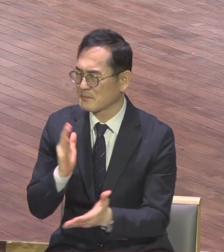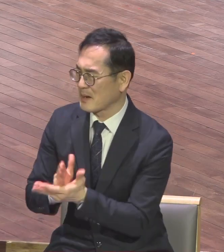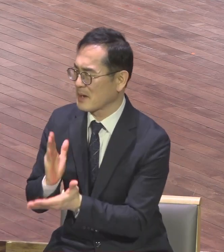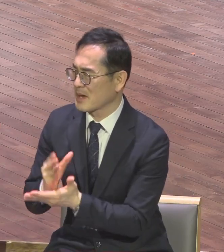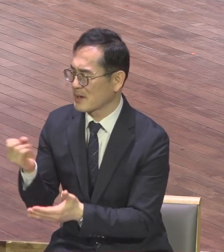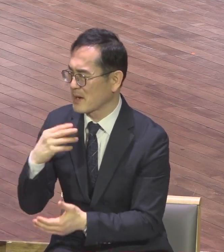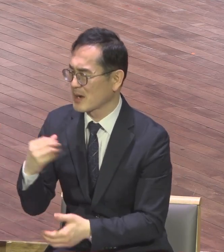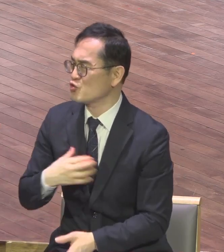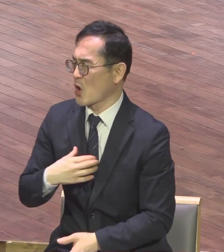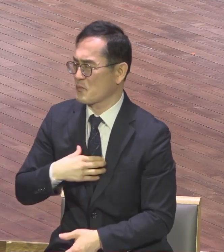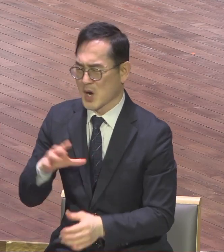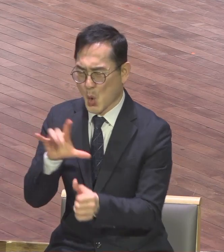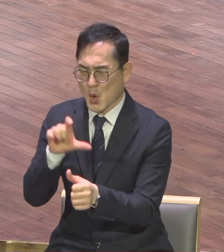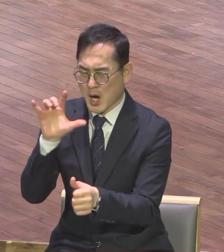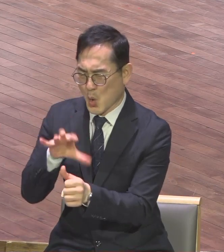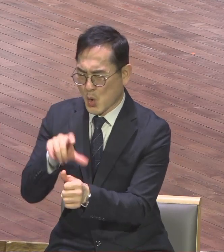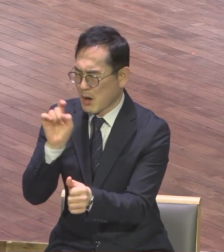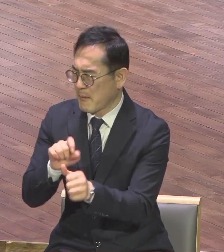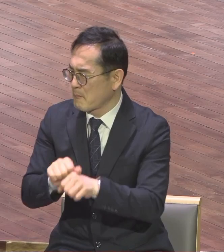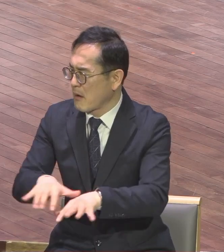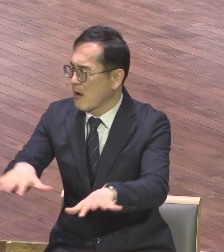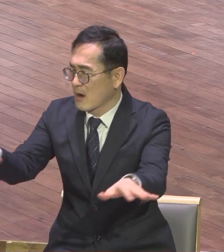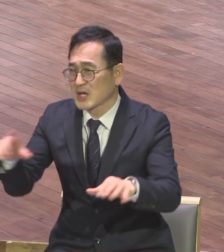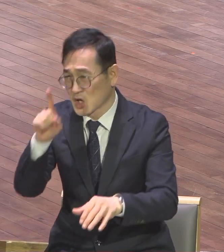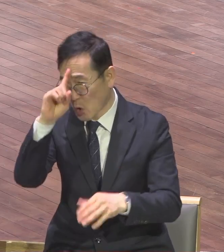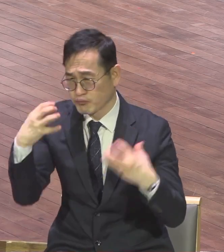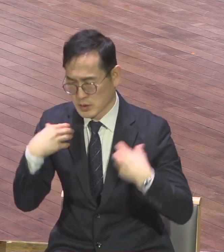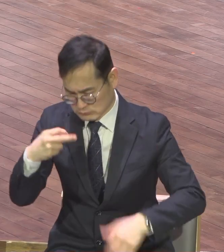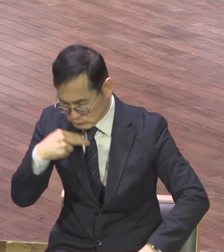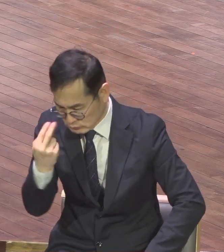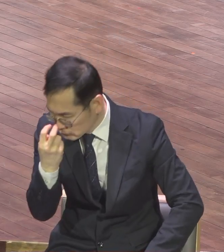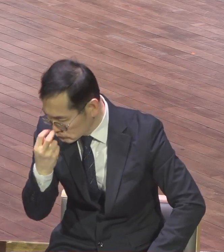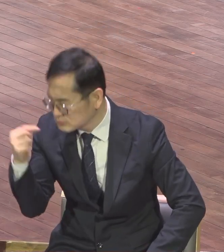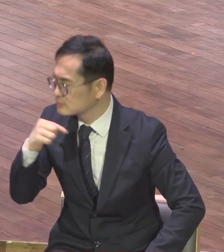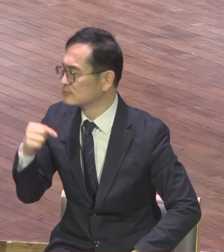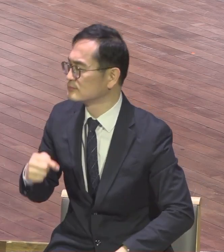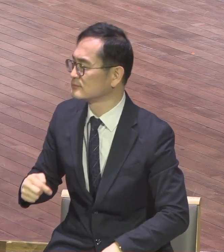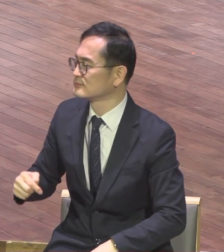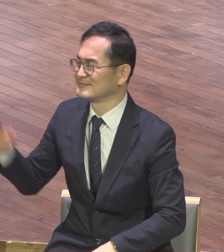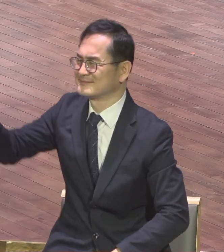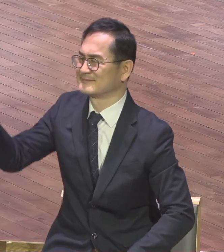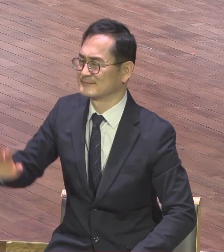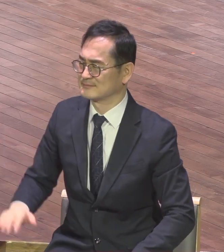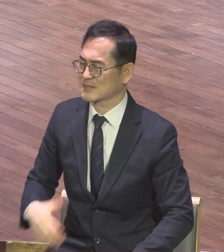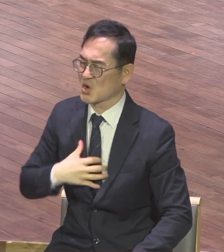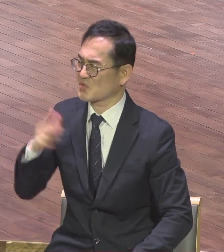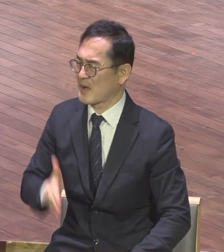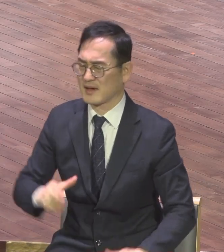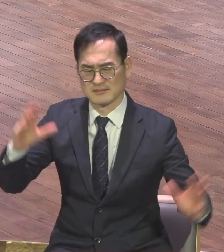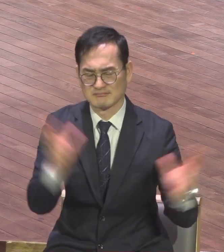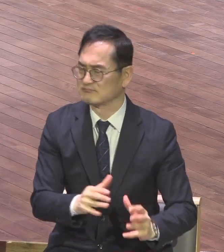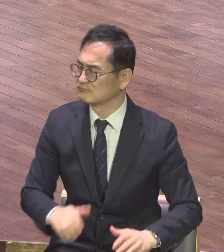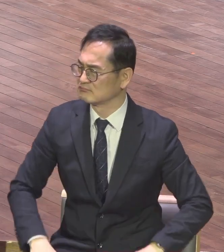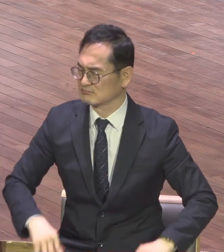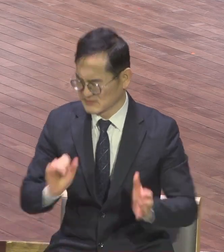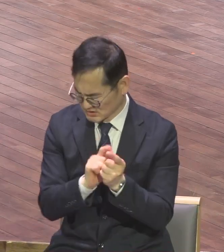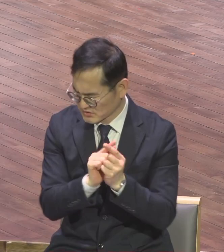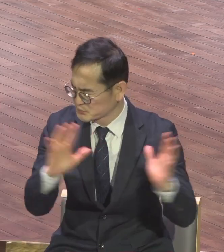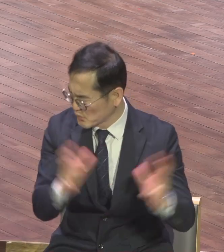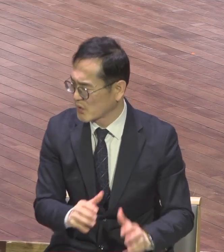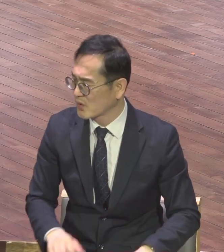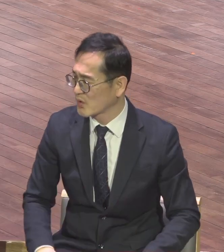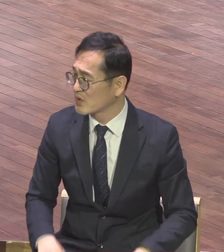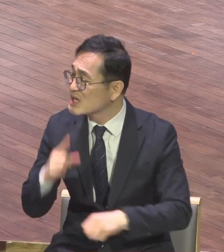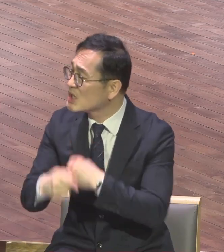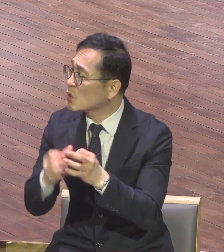좋겠다, 좀 위험하다, 지금 너무 이 지금 정부에서 너무 이게 잘 보고 있는데. 그래서 제가 찾아가서 지금 오프라인으로 해야 됩니다.